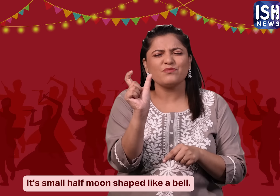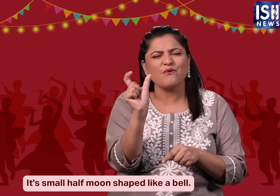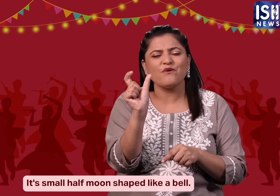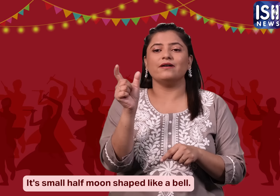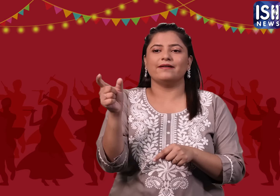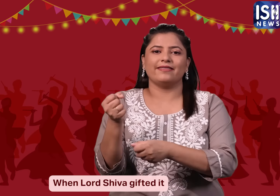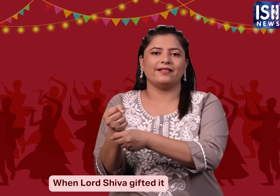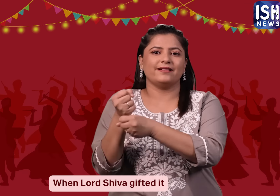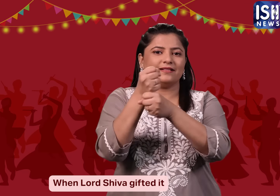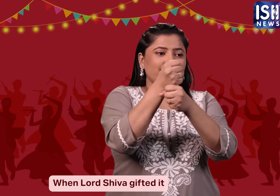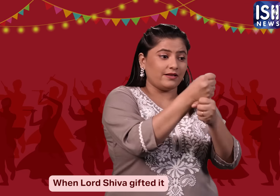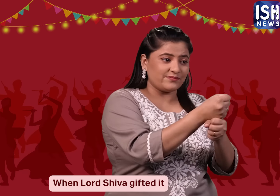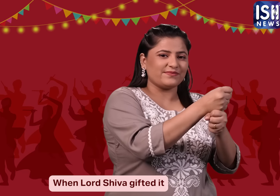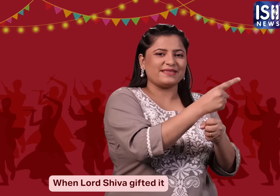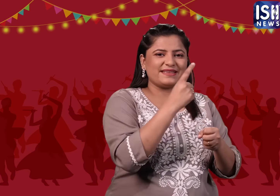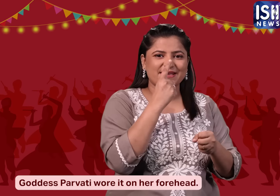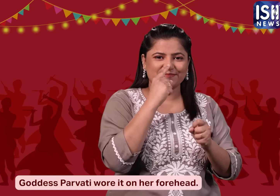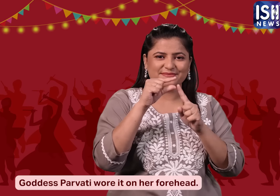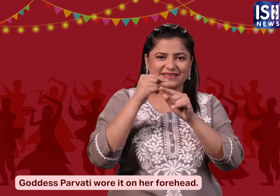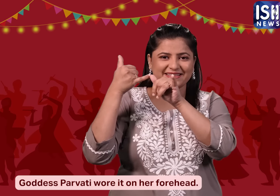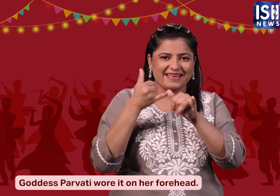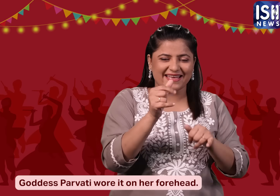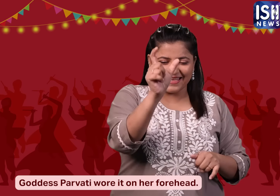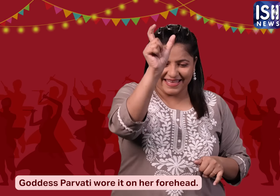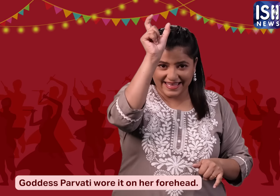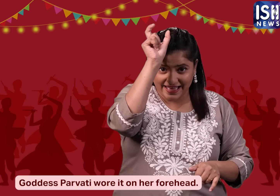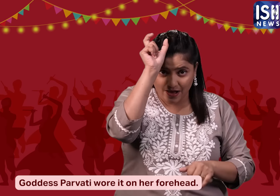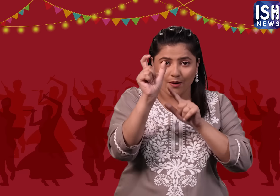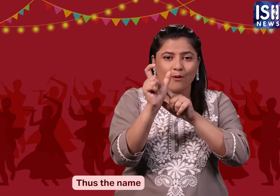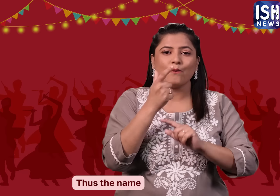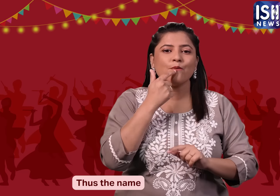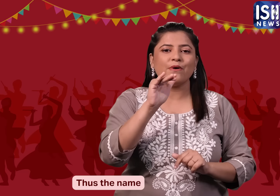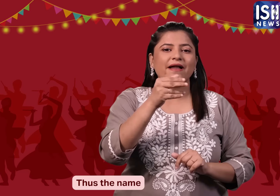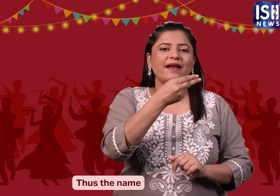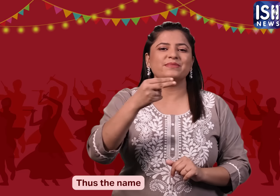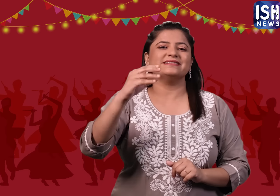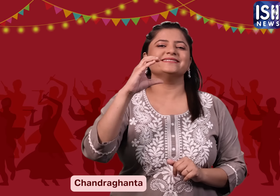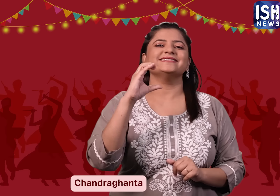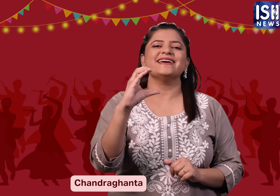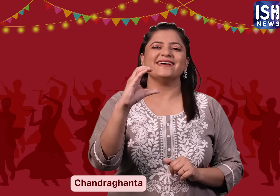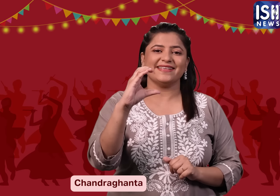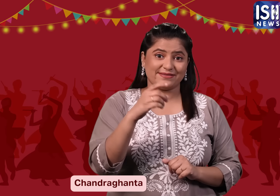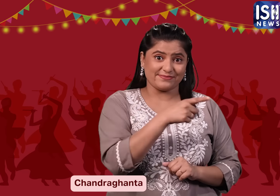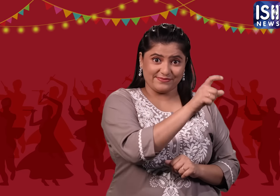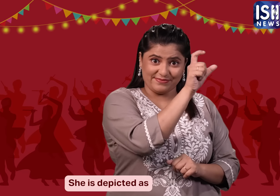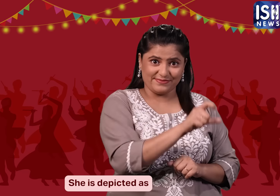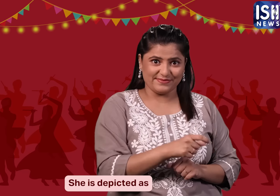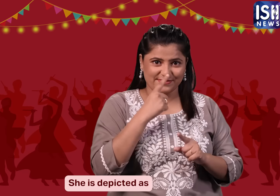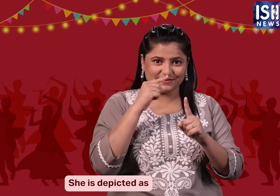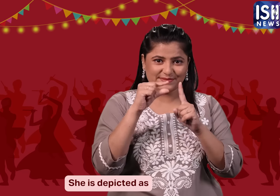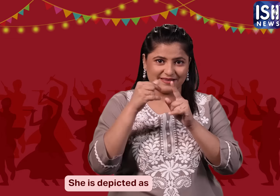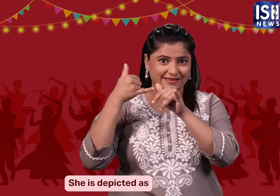है। जब भगवान शिव ने इसे दिया तो देवी पार्वती ने उसे माथे पर धारण किया। इस प्रकार उनका नाम चंद्रघंटा पड़ा।